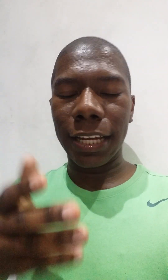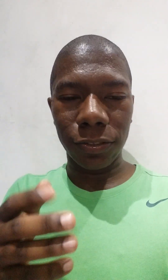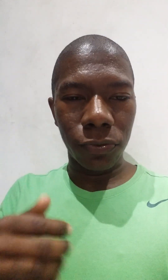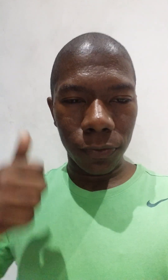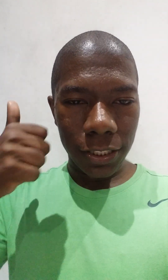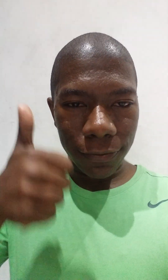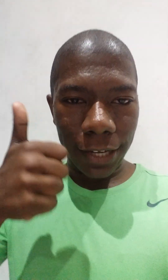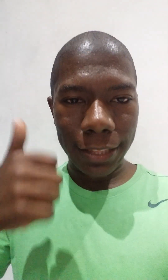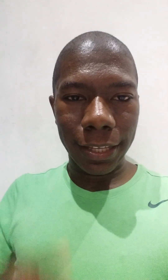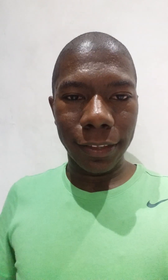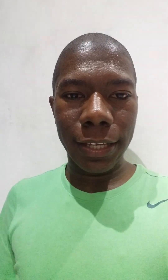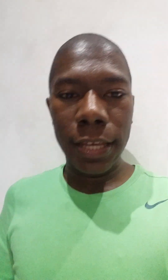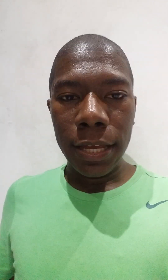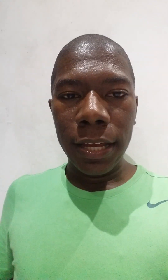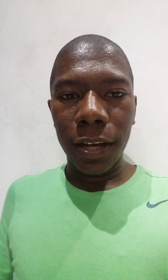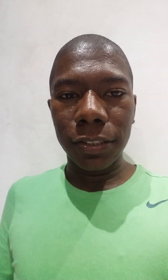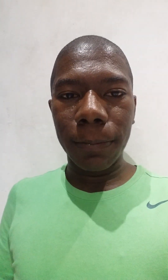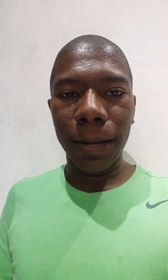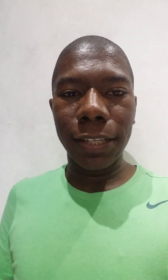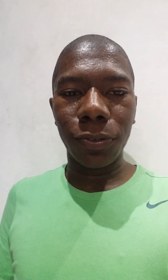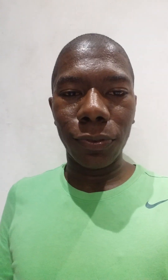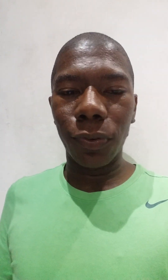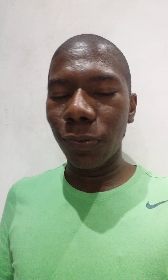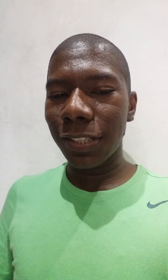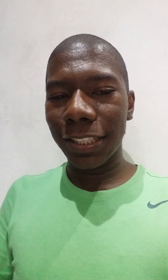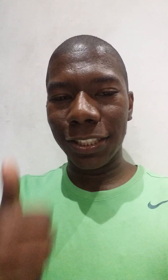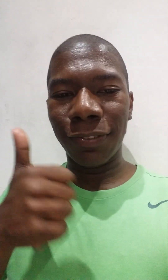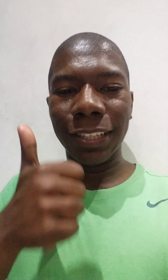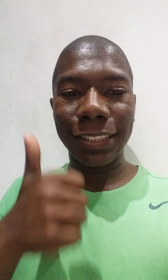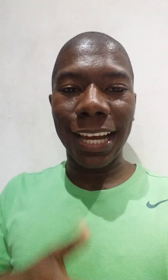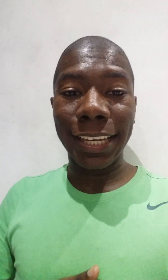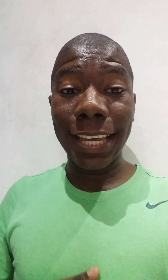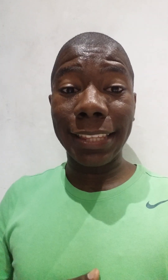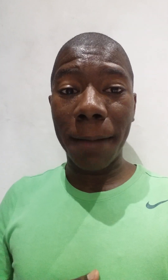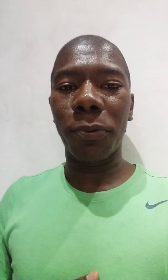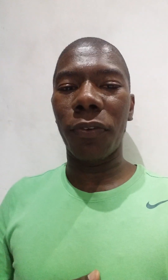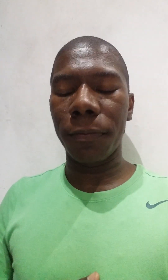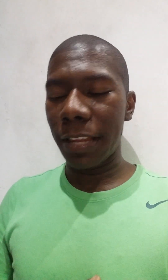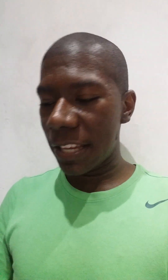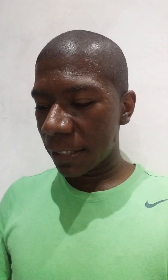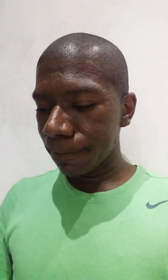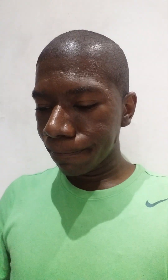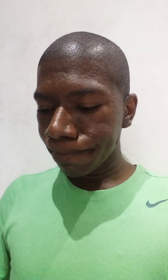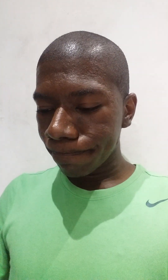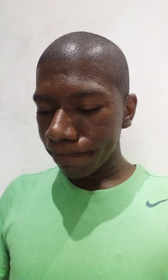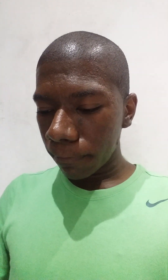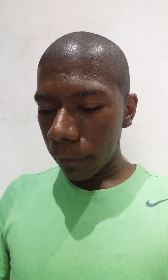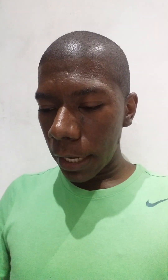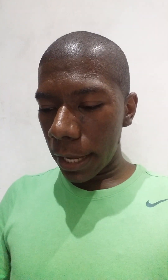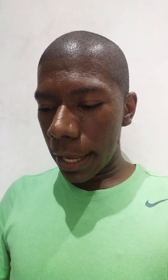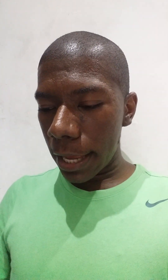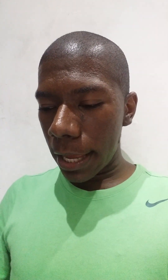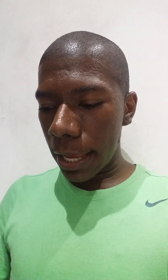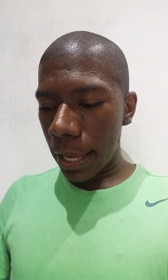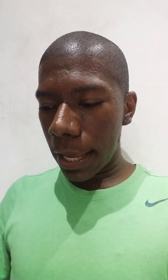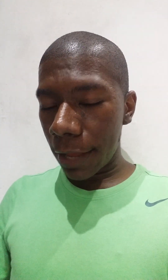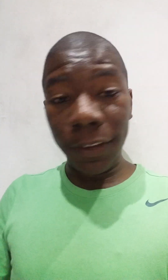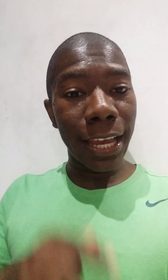as dúvidas e ficar atento aí aos demais conteúdos que a gente vai lançar aqui até a prova beleza Eh fiquem